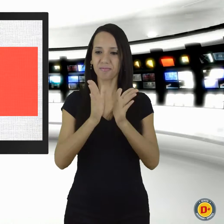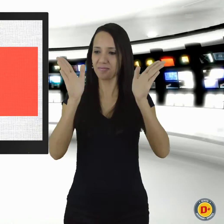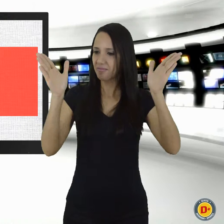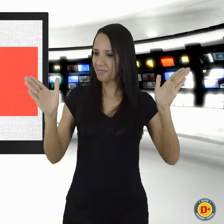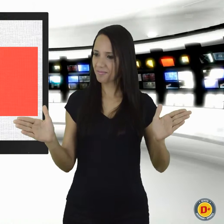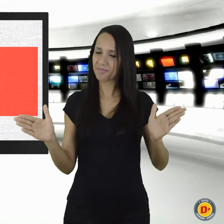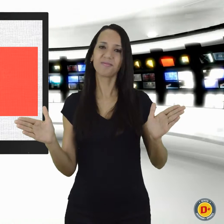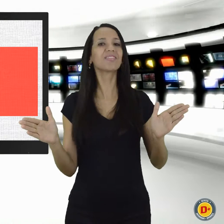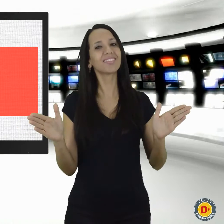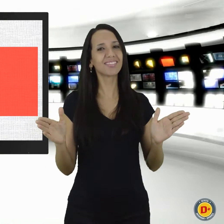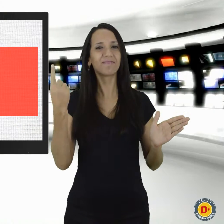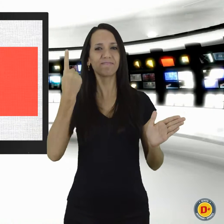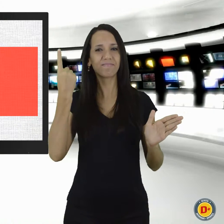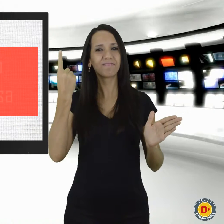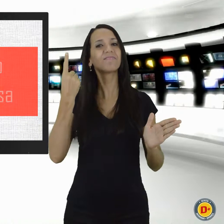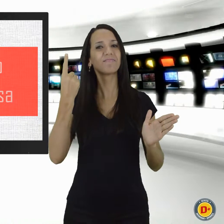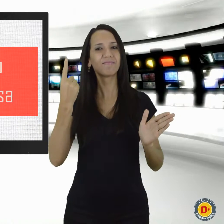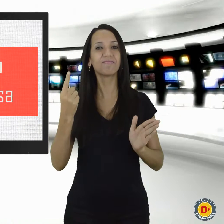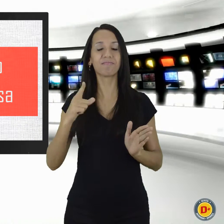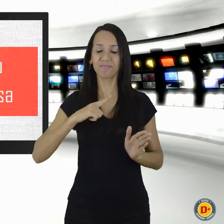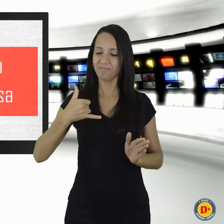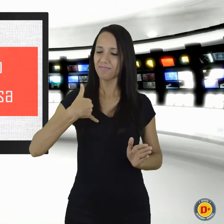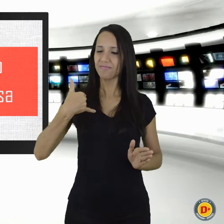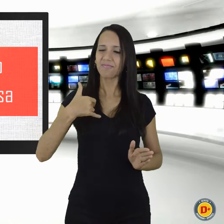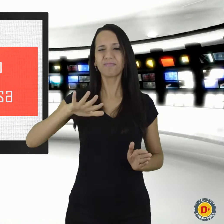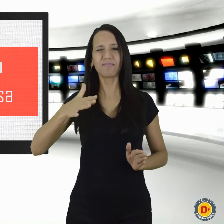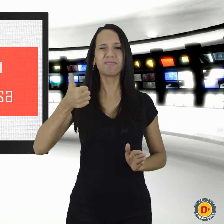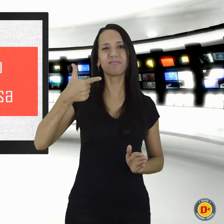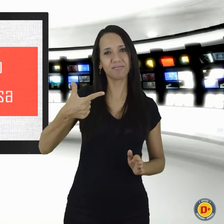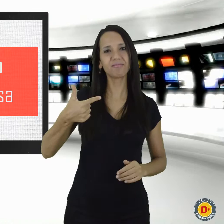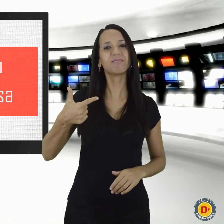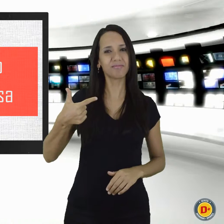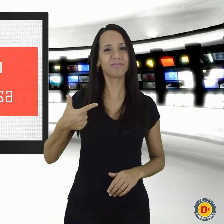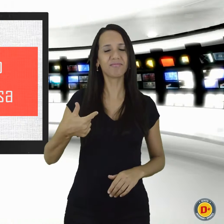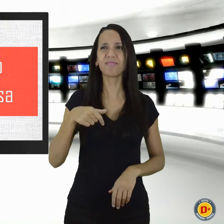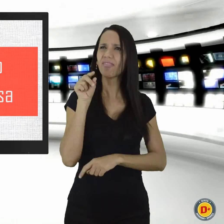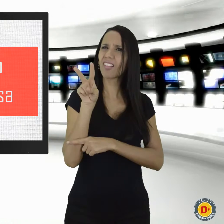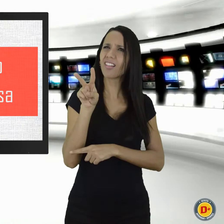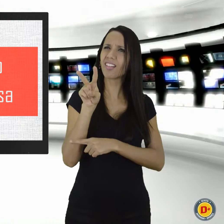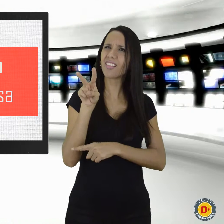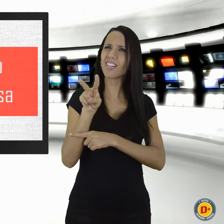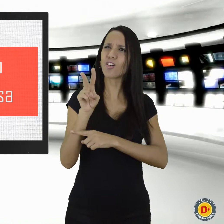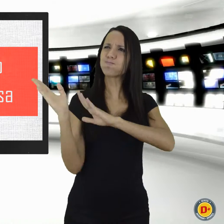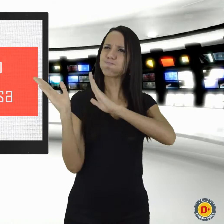águas. No primeiro Rock in Rio, quando eu tinha mais ou menos 12 anos, assistia praticamente tudo pela